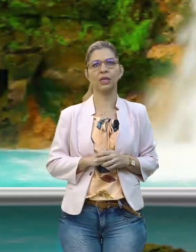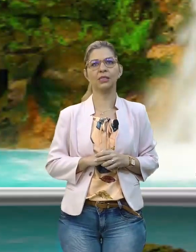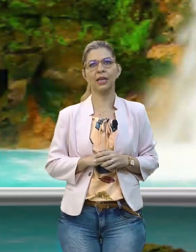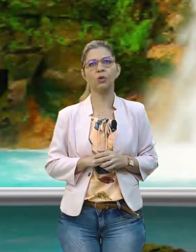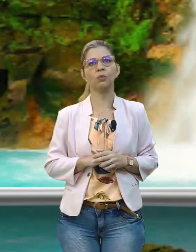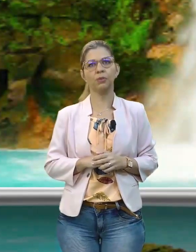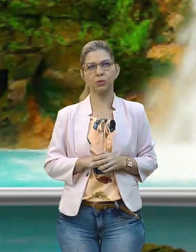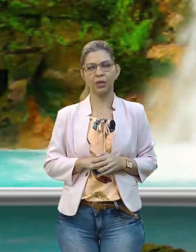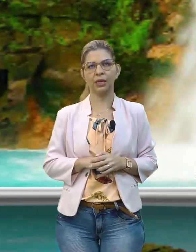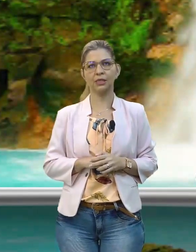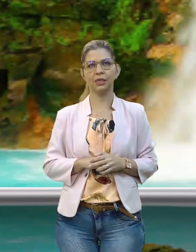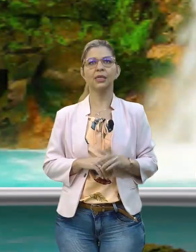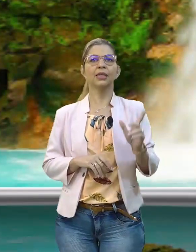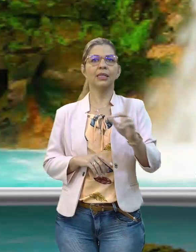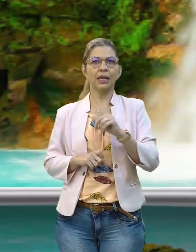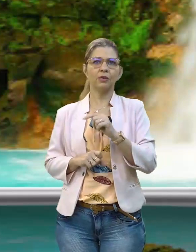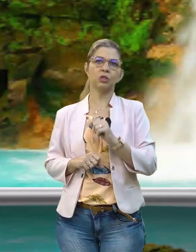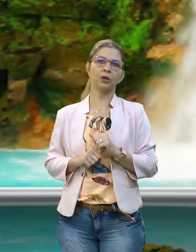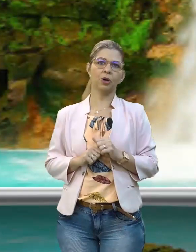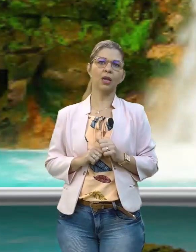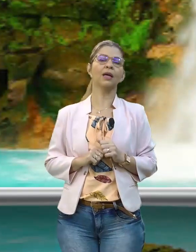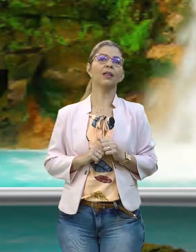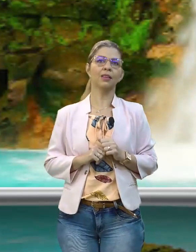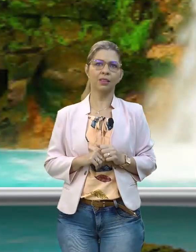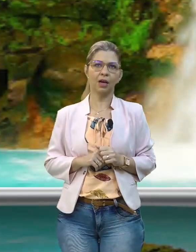só acontece na língua portuguesa. Isso. Na língua